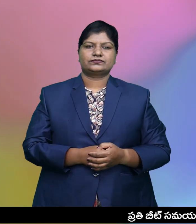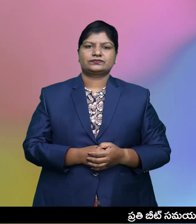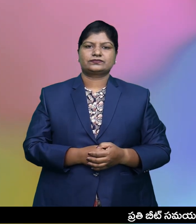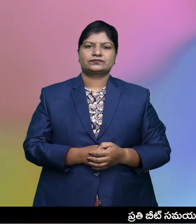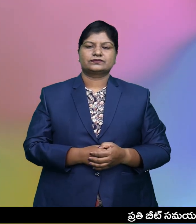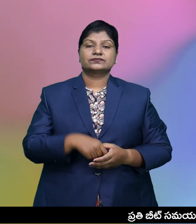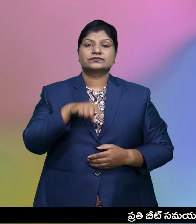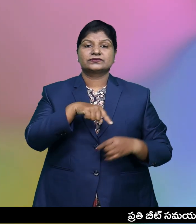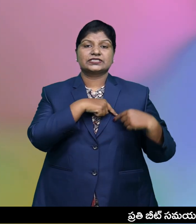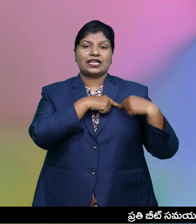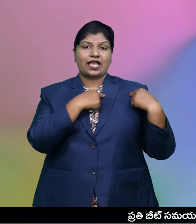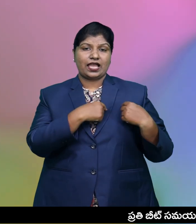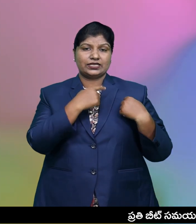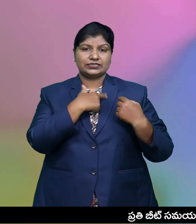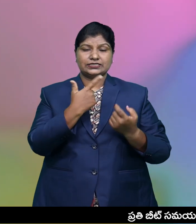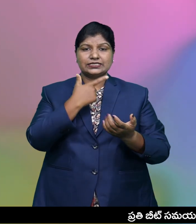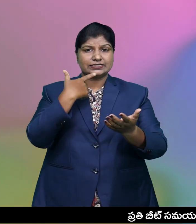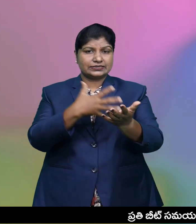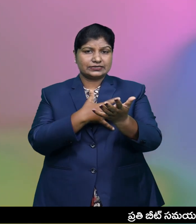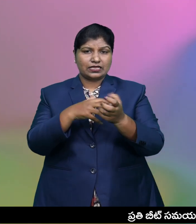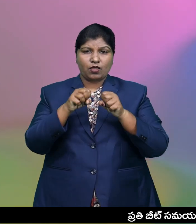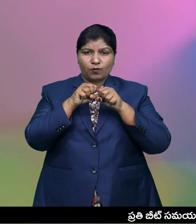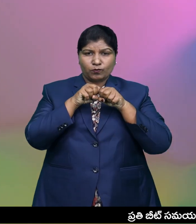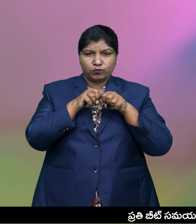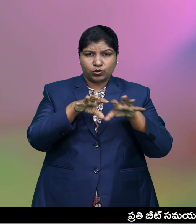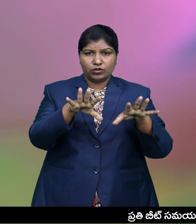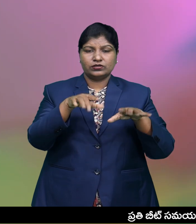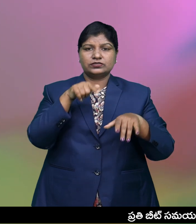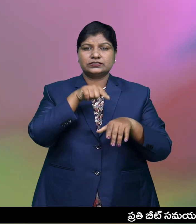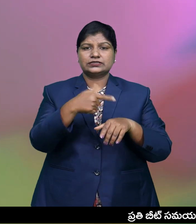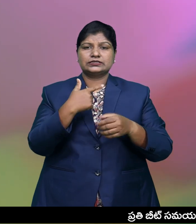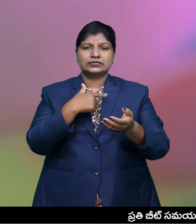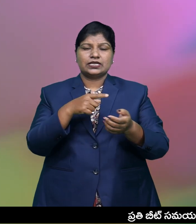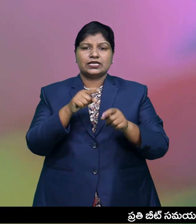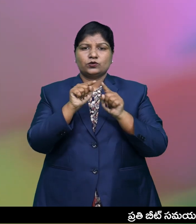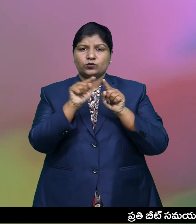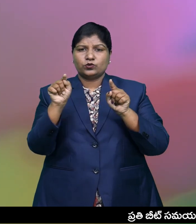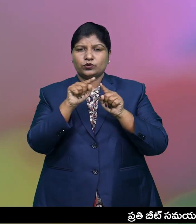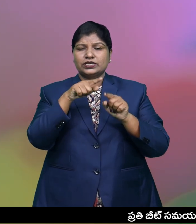ప్రతి బీట్ సమయంలో గుండె 75 మిల్లీలీటర్ల రక్తాన్ని పంపుతుంది.